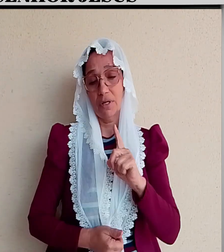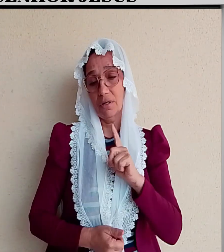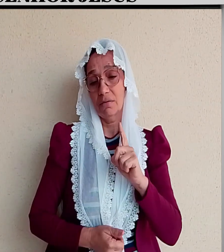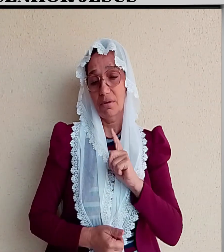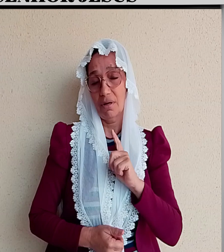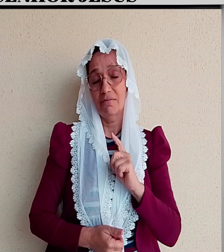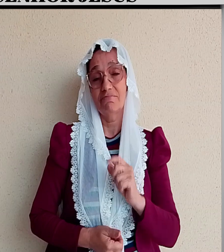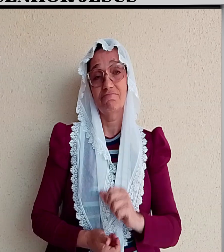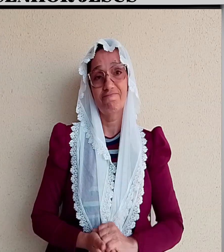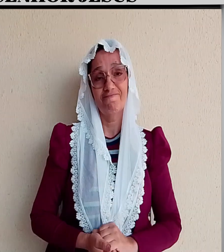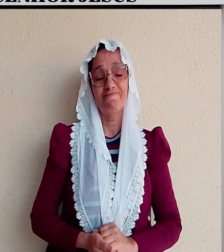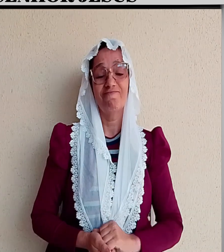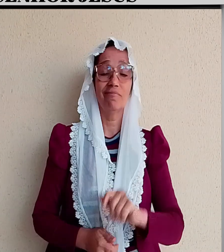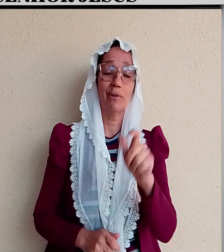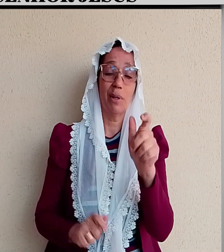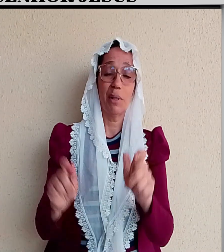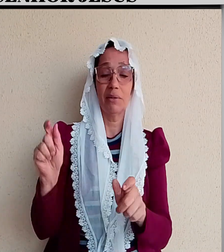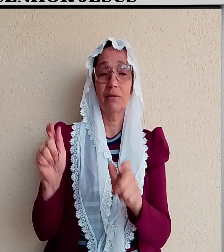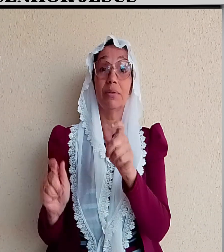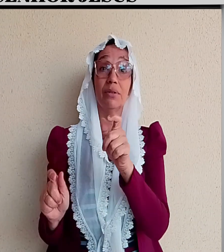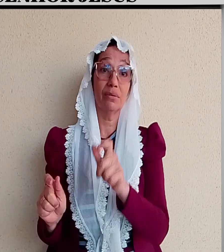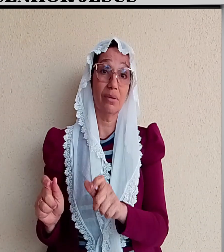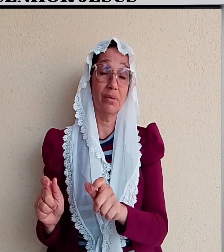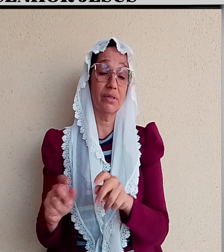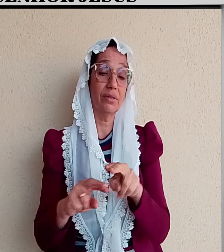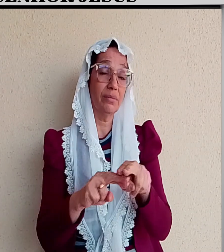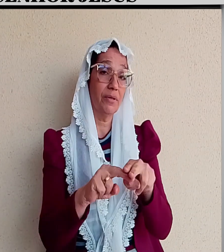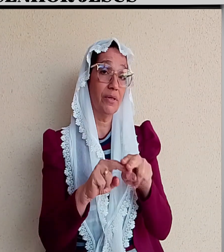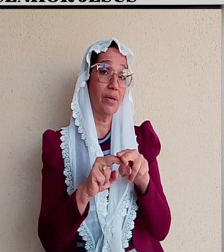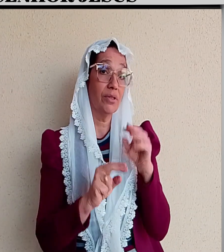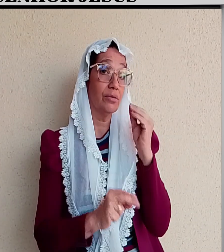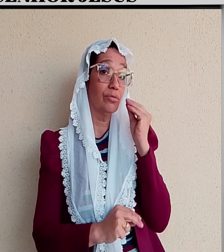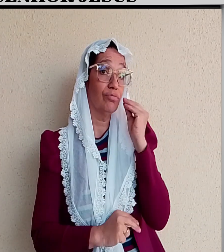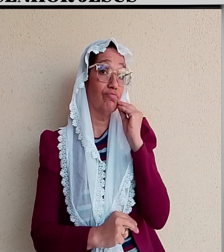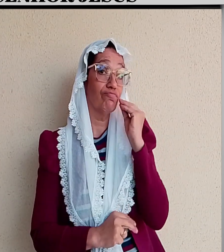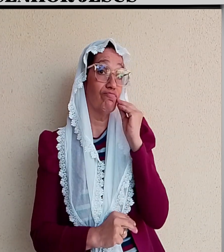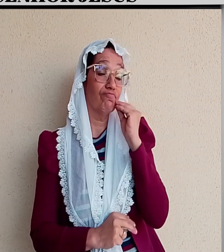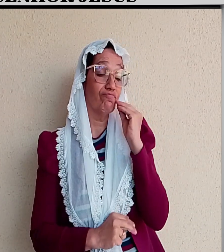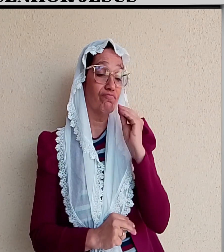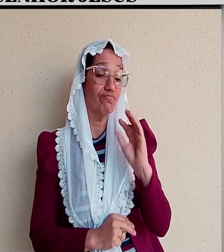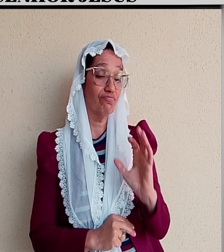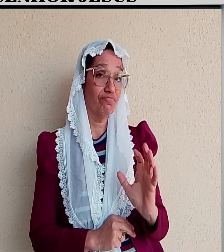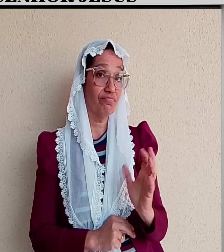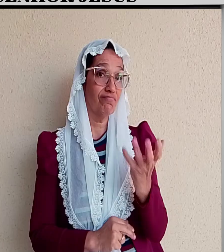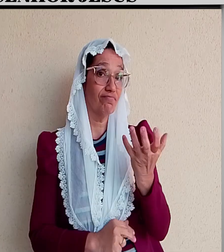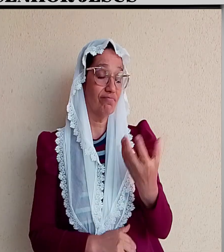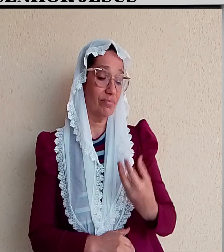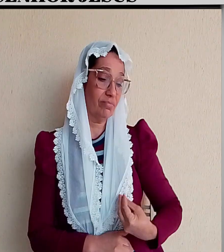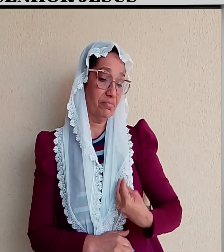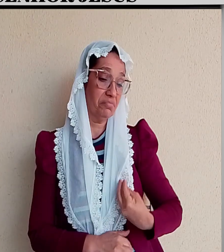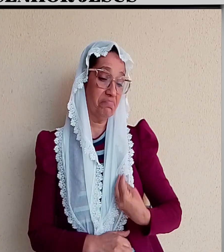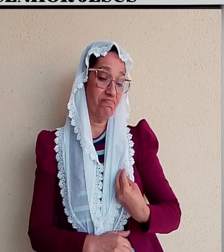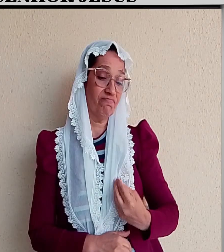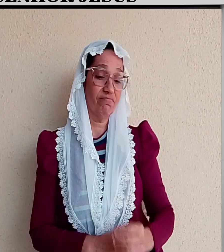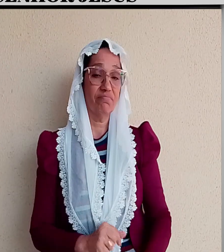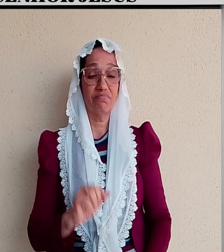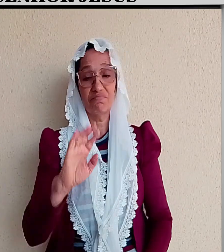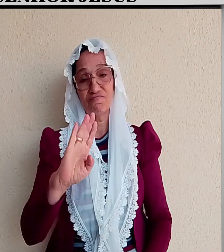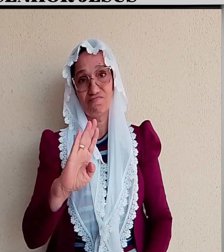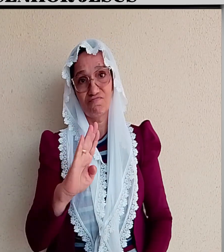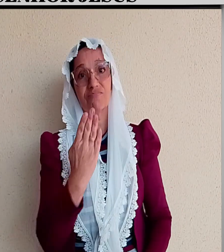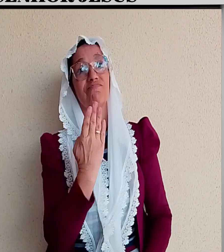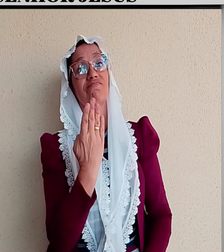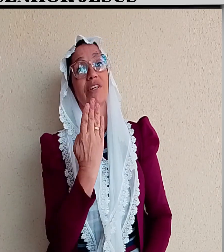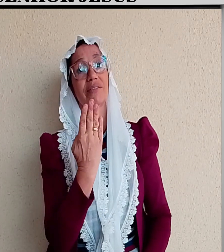Aleluia, Jesus. Algum de entre vós irá me negar, irá negar a fé. Aleluia. E o Senhor diz: não se apegueis